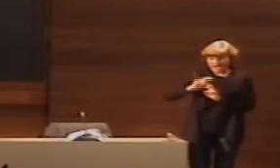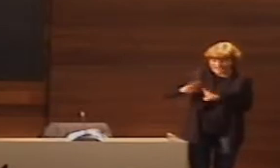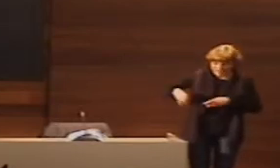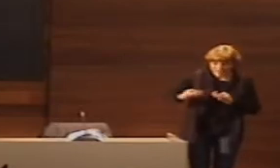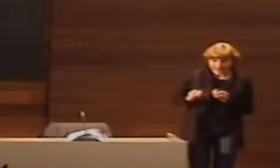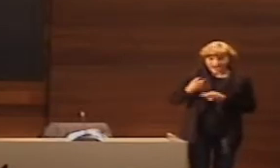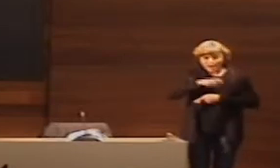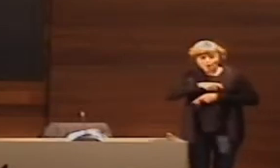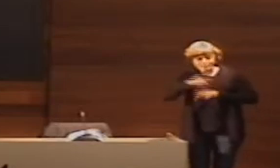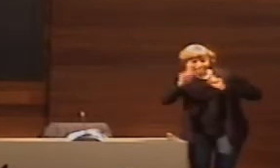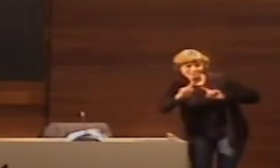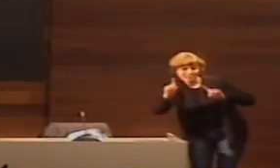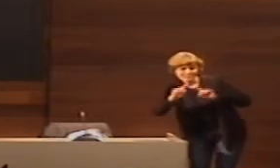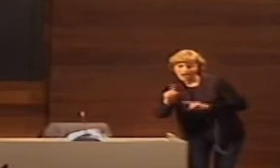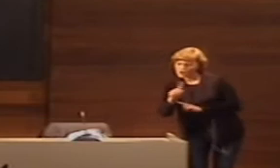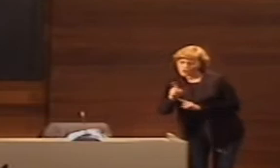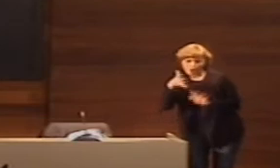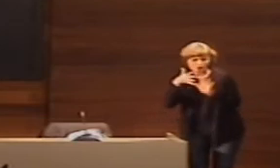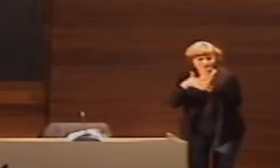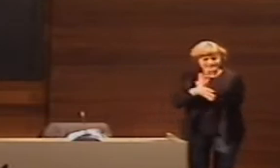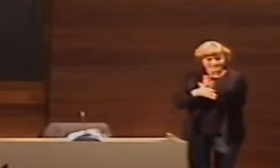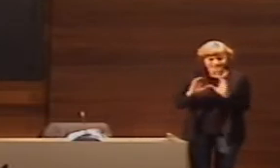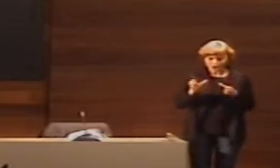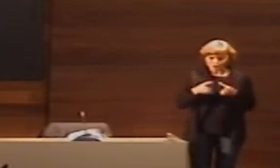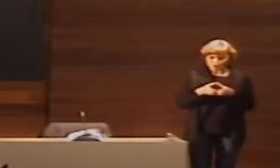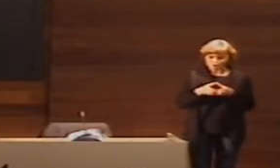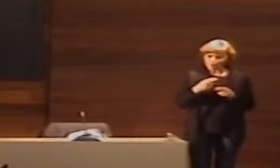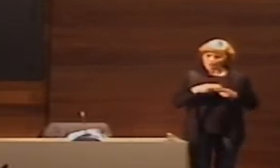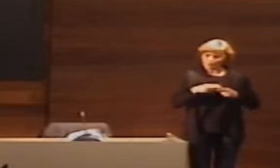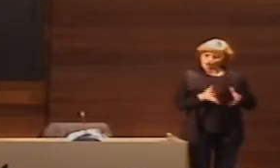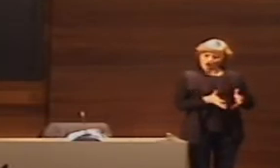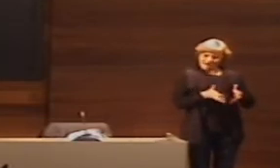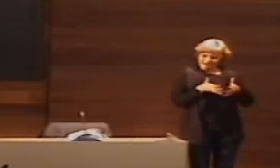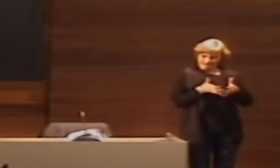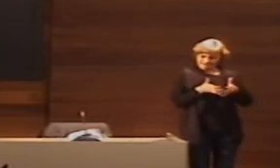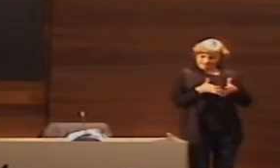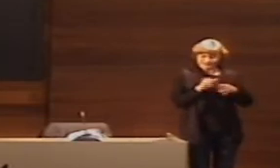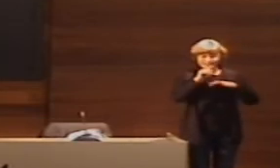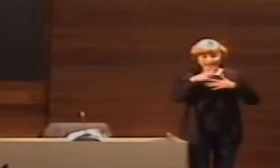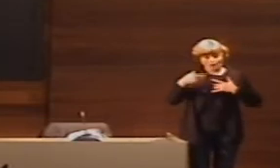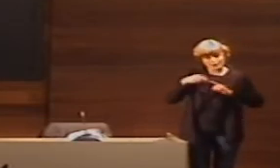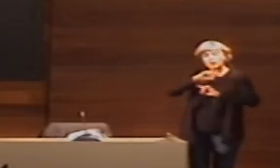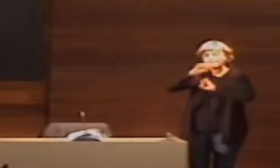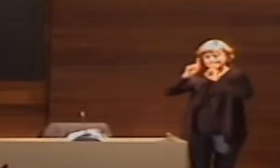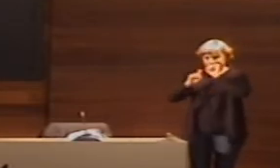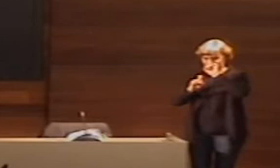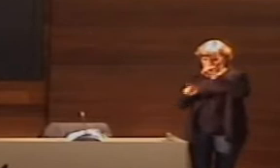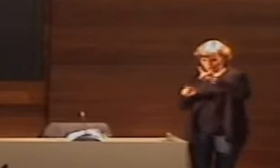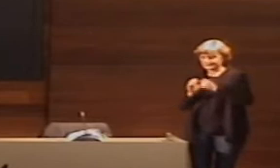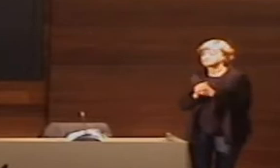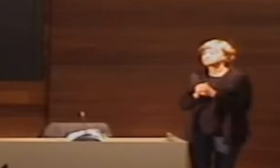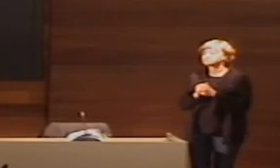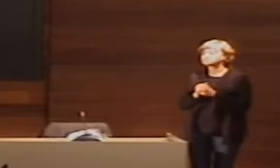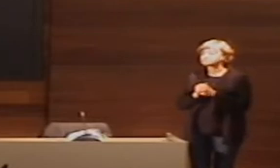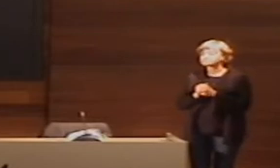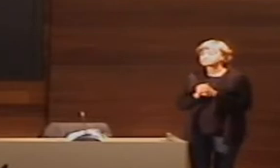sino desbancar al contrario. Entonces, como tiene que tener forma de pregunta lo que acabo de decirte, te pregunto, ¿por qué en